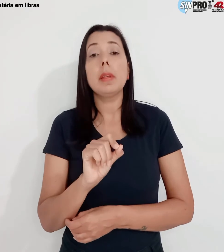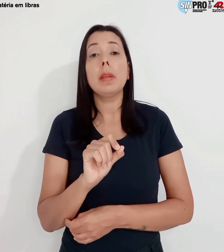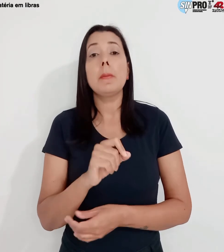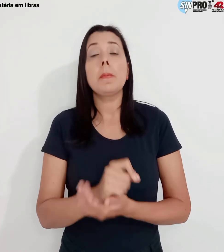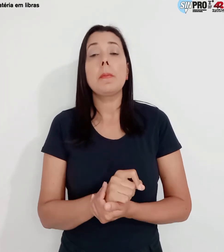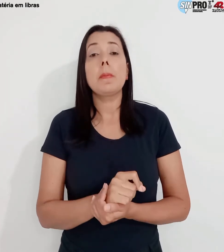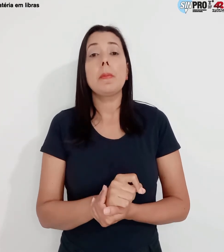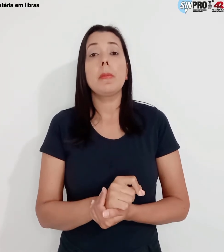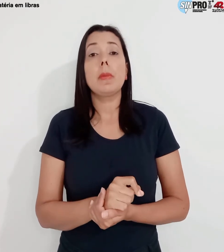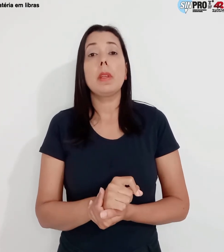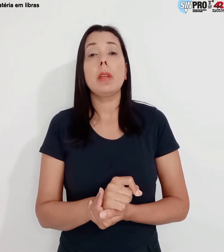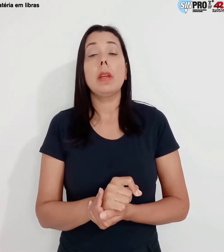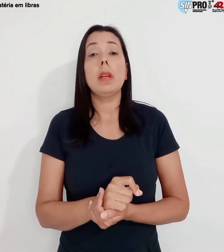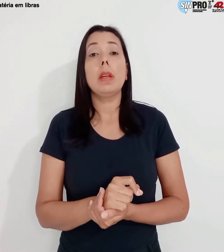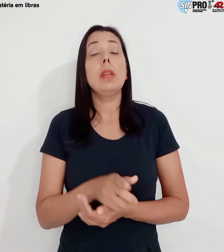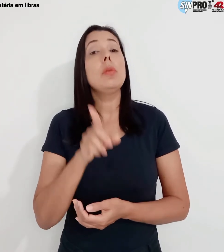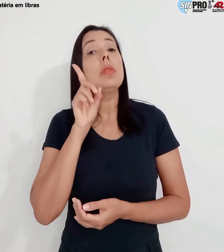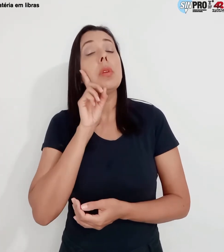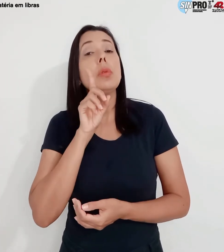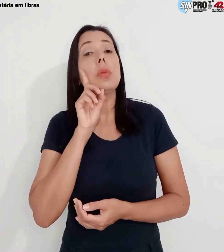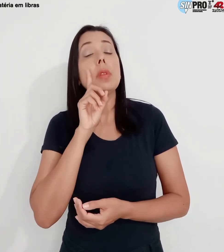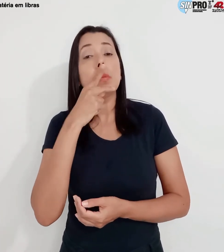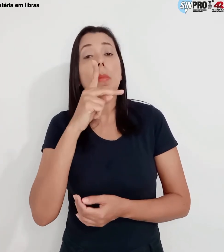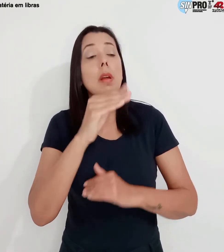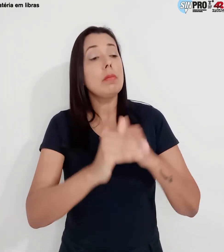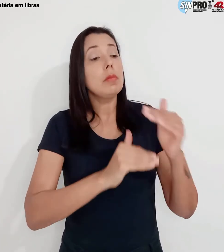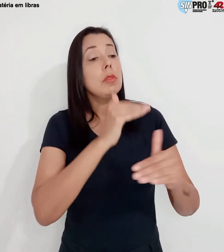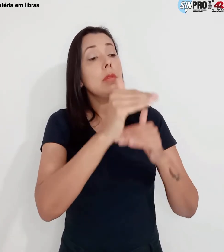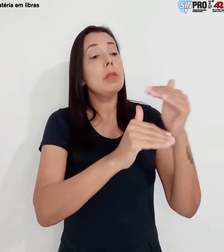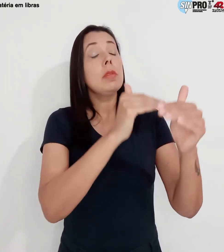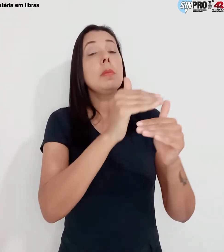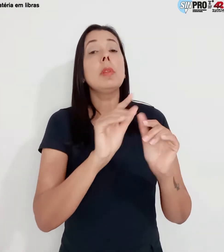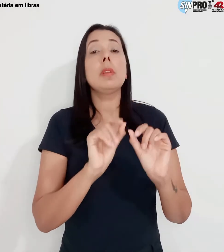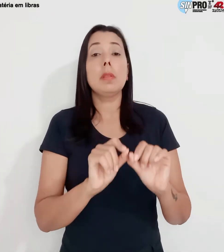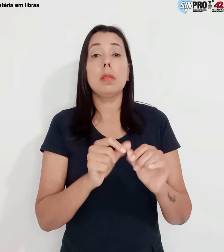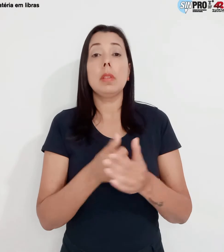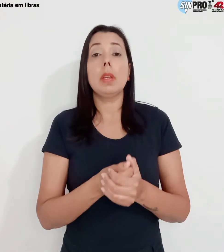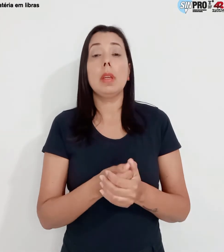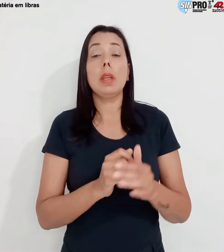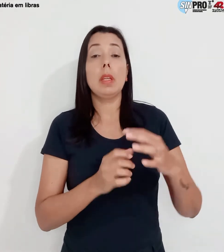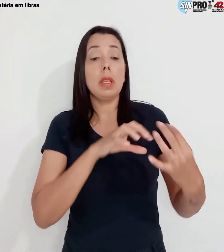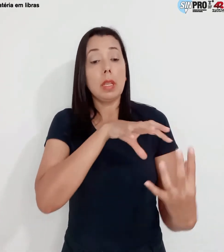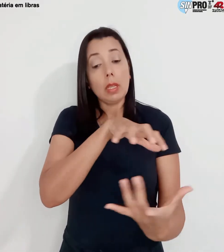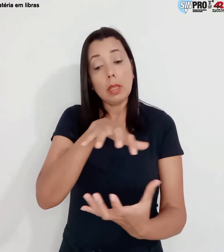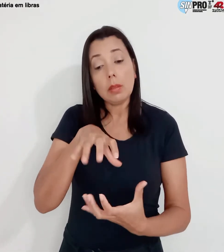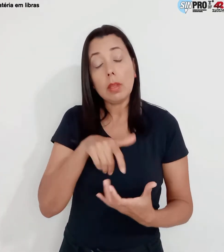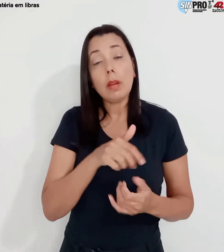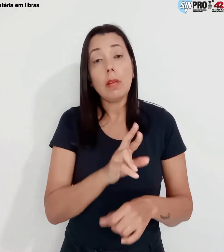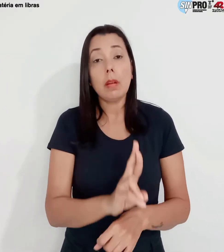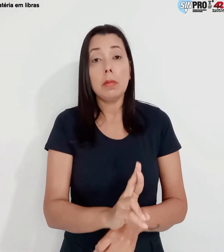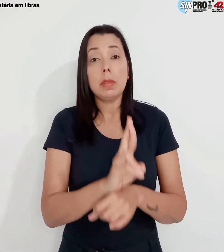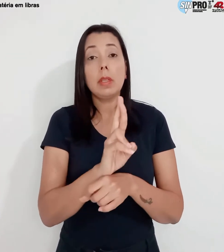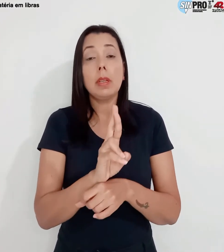a Agência dos Estados Unidos para o Desenvolvimento Internacional,